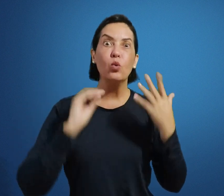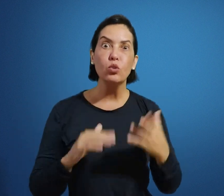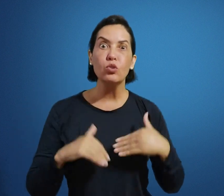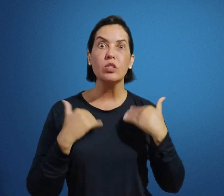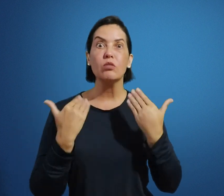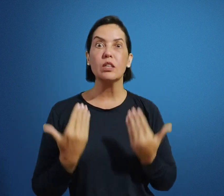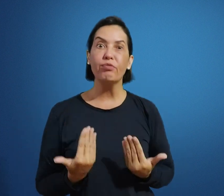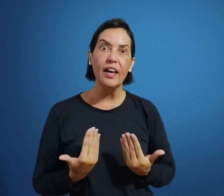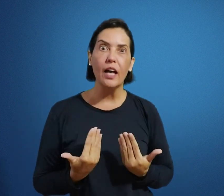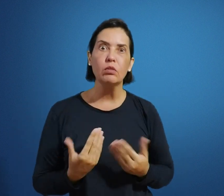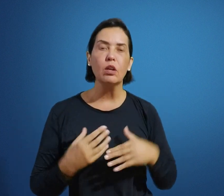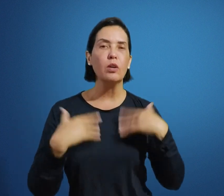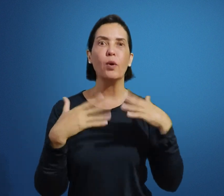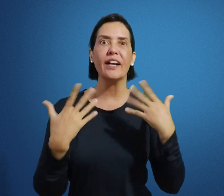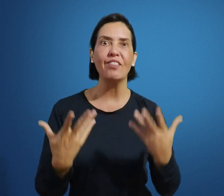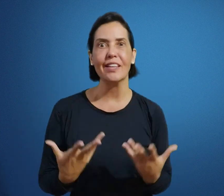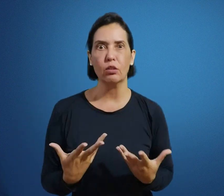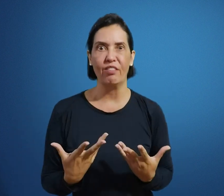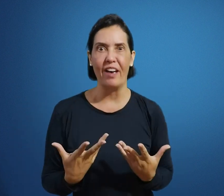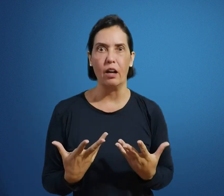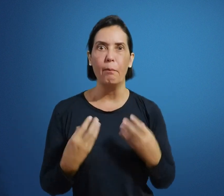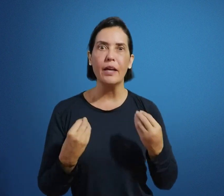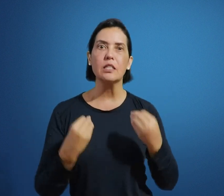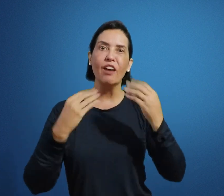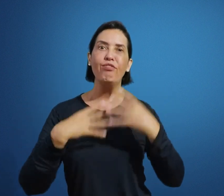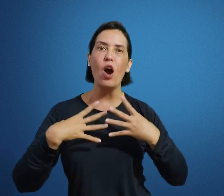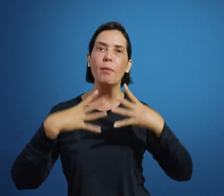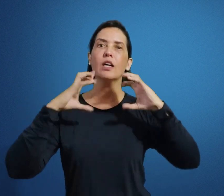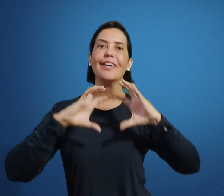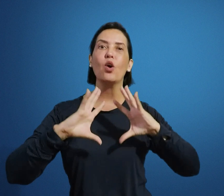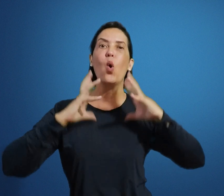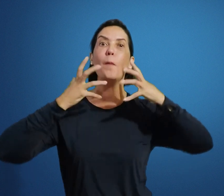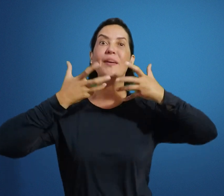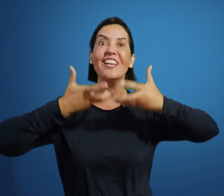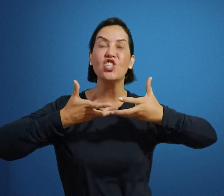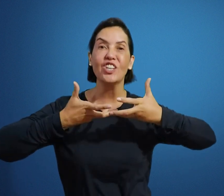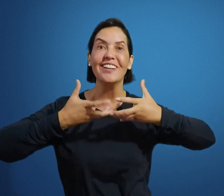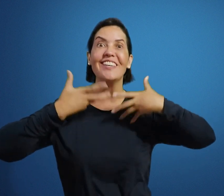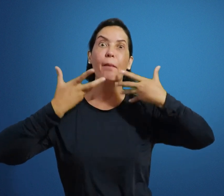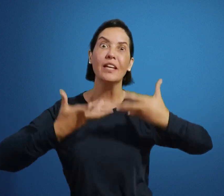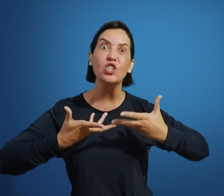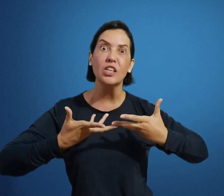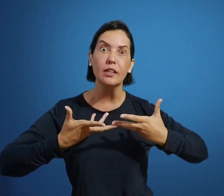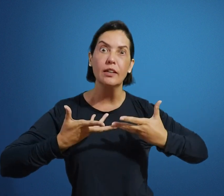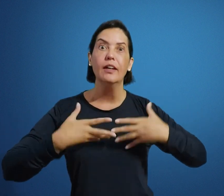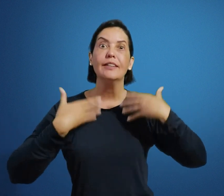conteúdos e o seu significado. Então, não importava a questão da fala, mas sim a forma que ele compreendia e aprendia